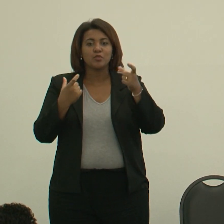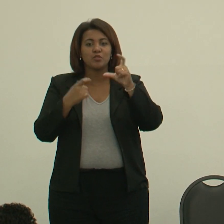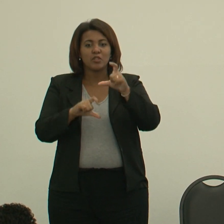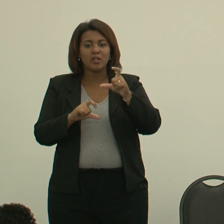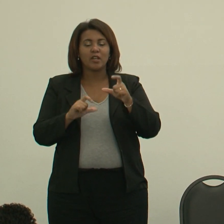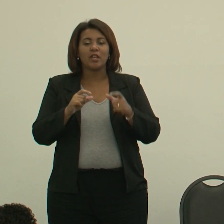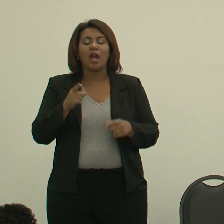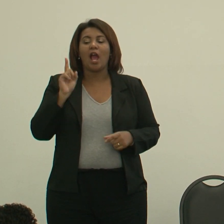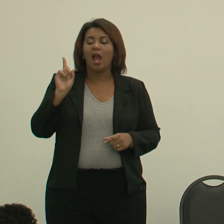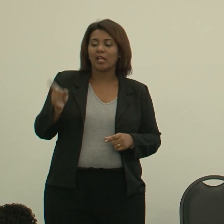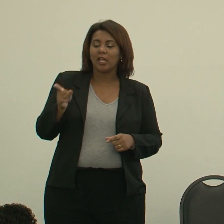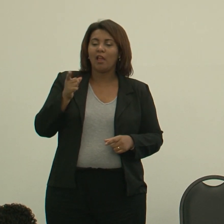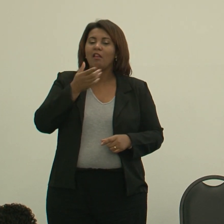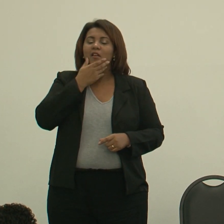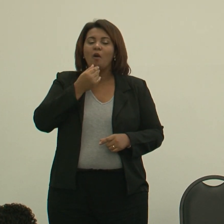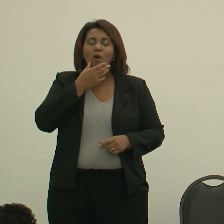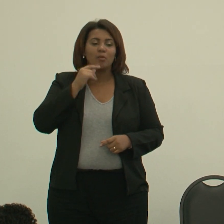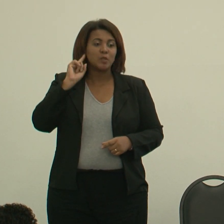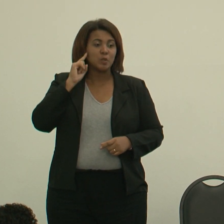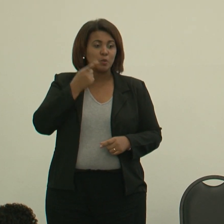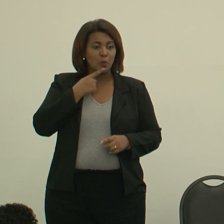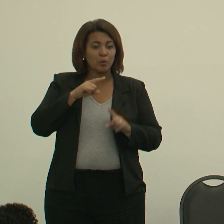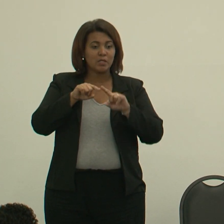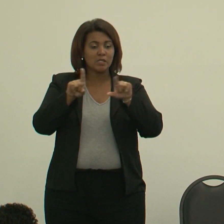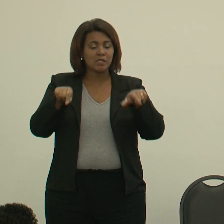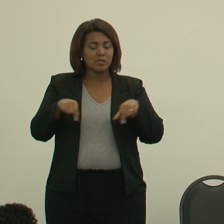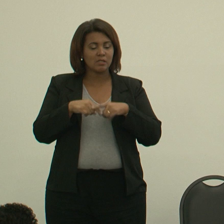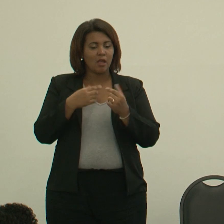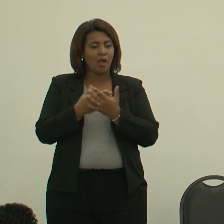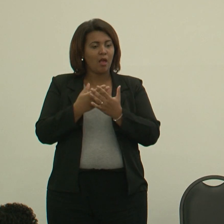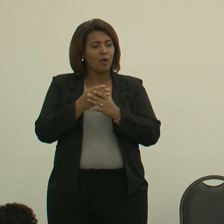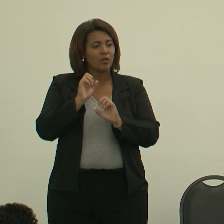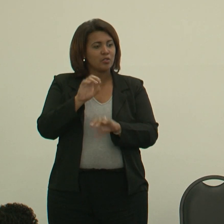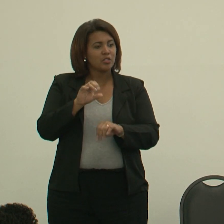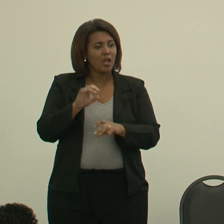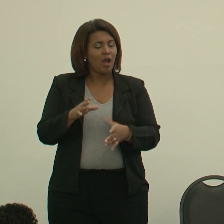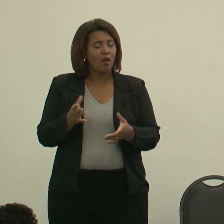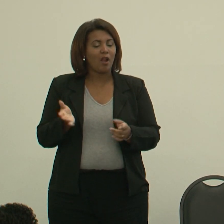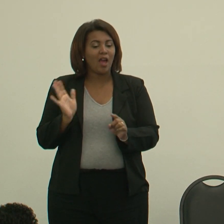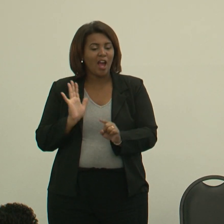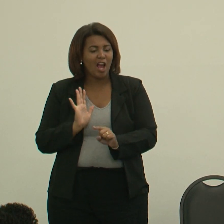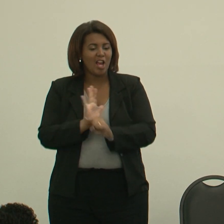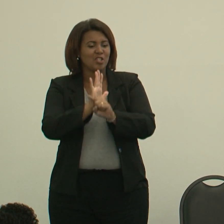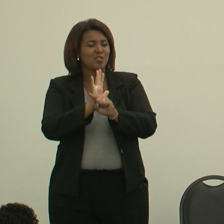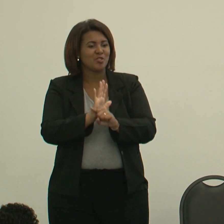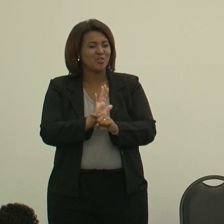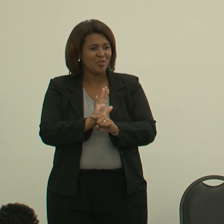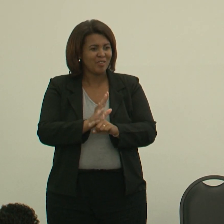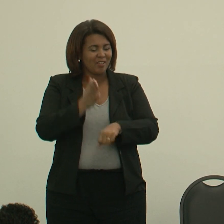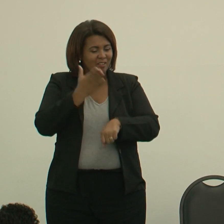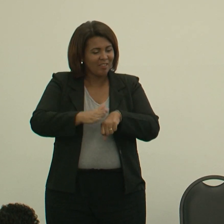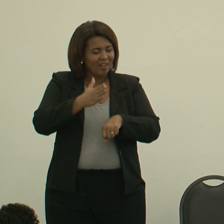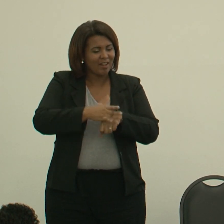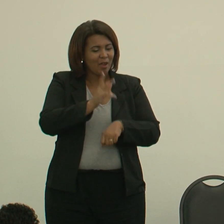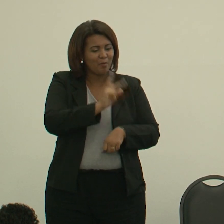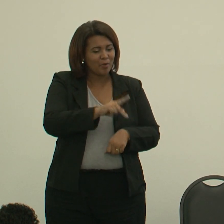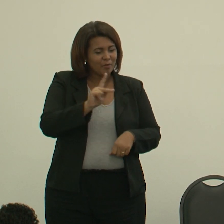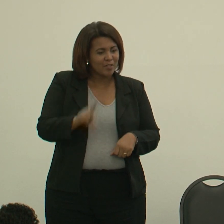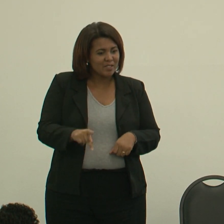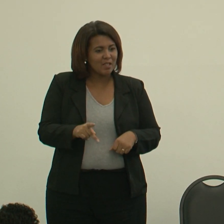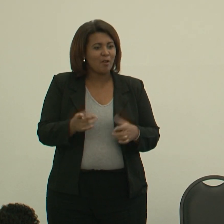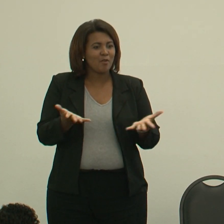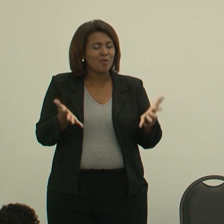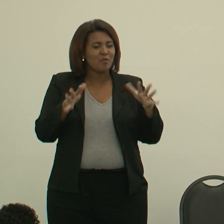cara surdo em sala de aula, contribuições para a prática docente inclusiva e